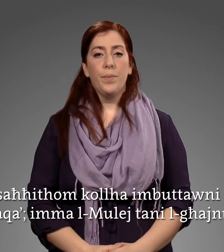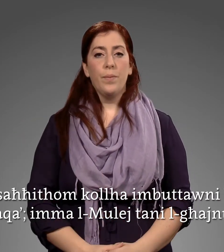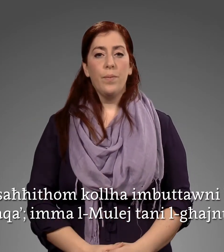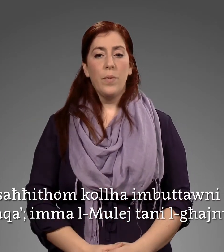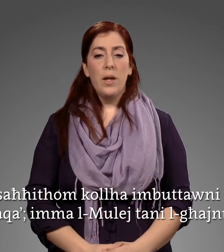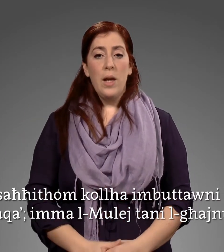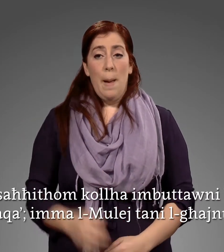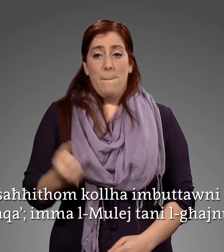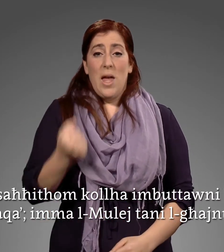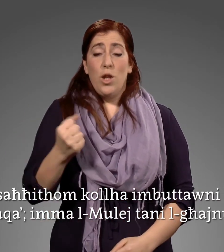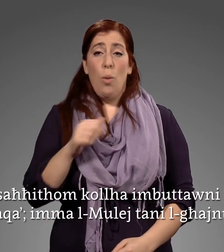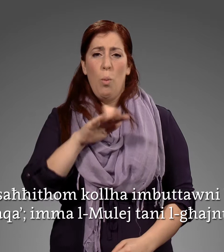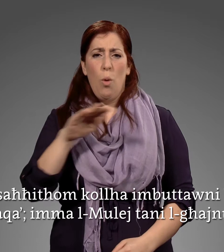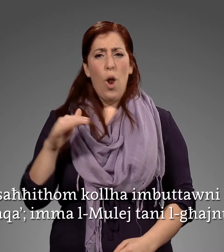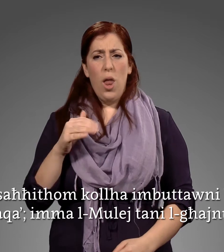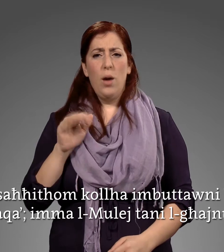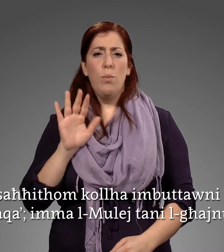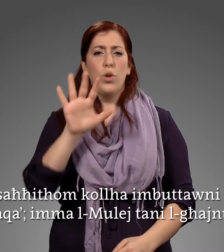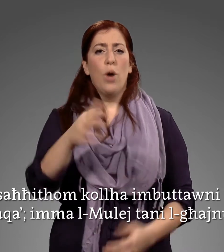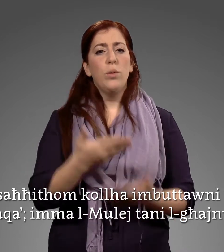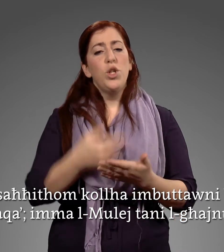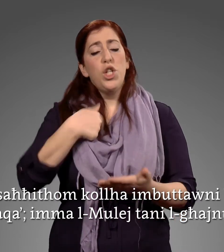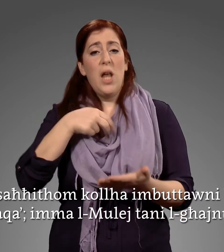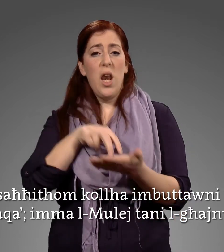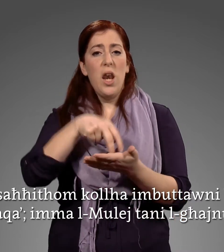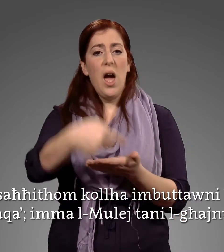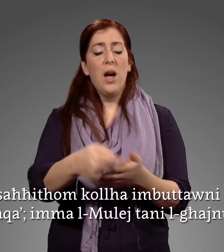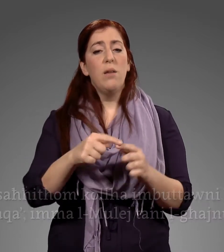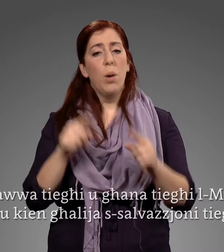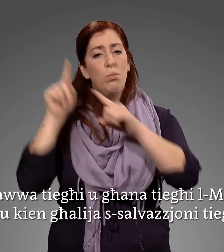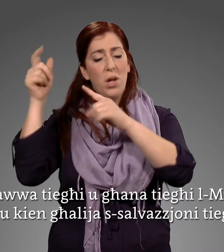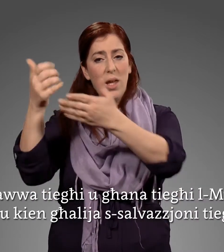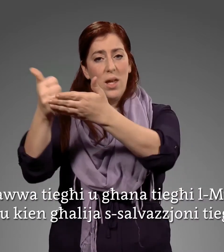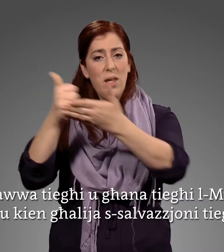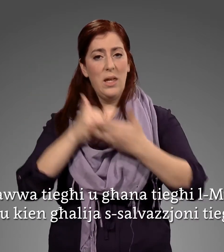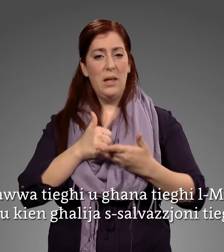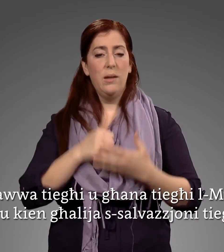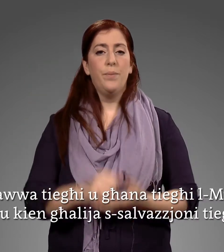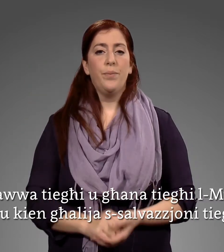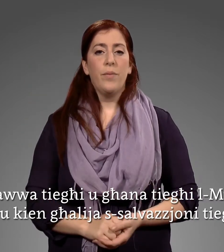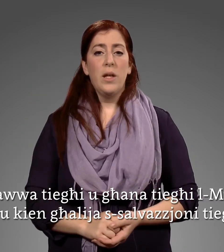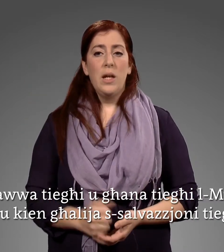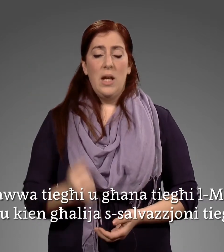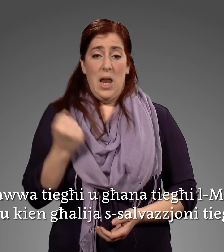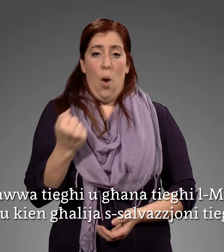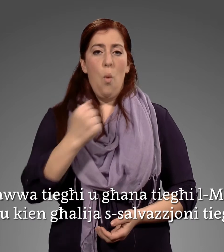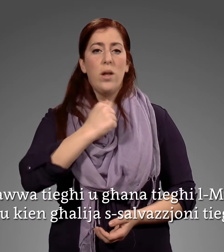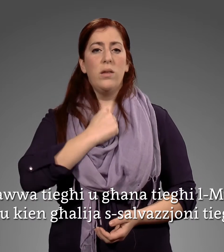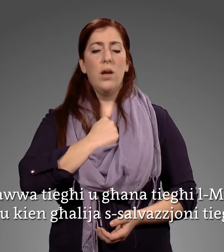B'saħħithom kollha mbuttawni biex naqa', imma l-mulej tani l-għajnuna. Qawwa tiegħi u għana tiegħi